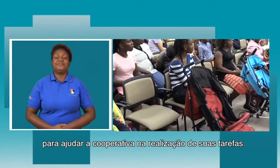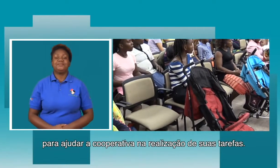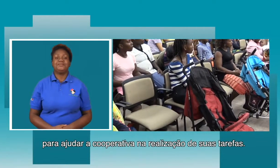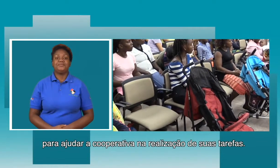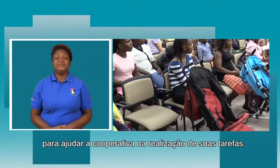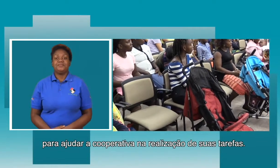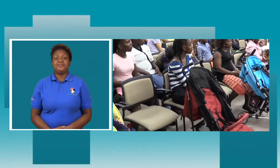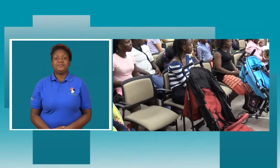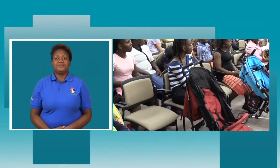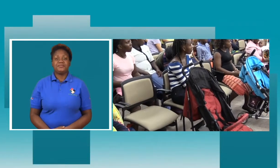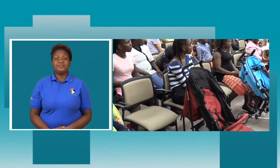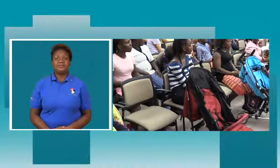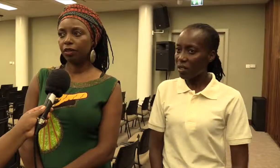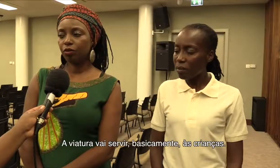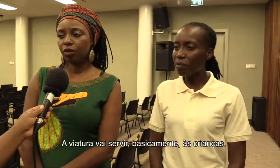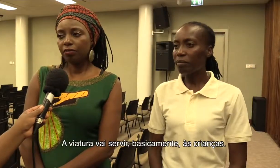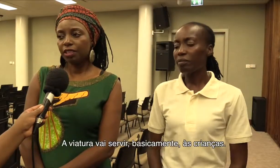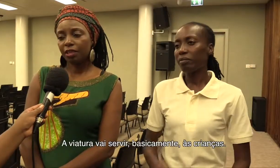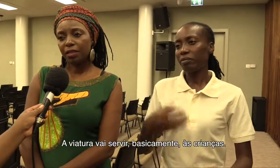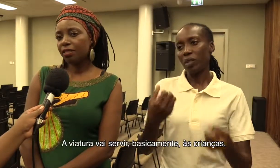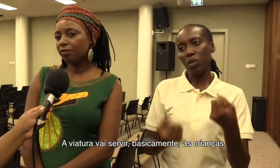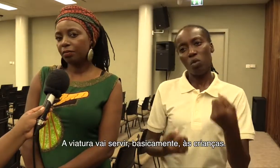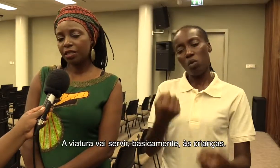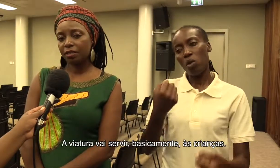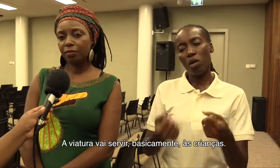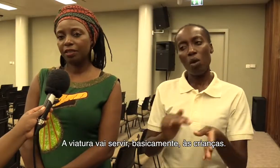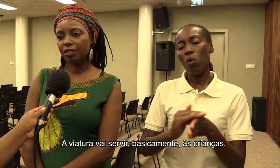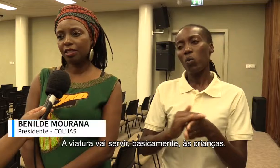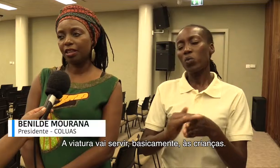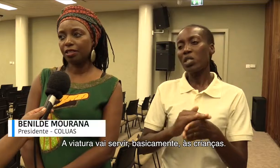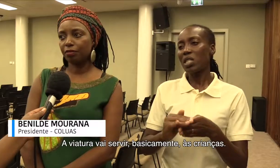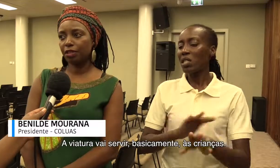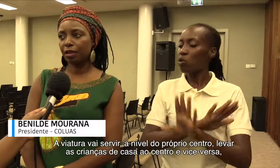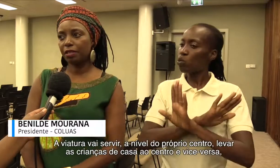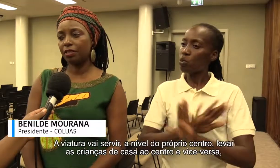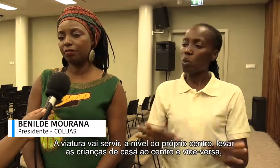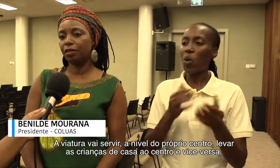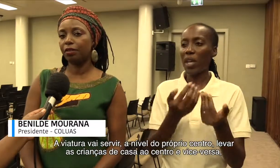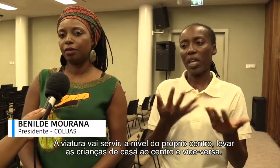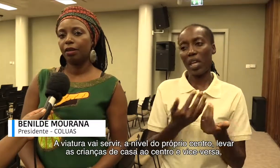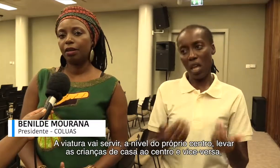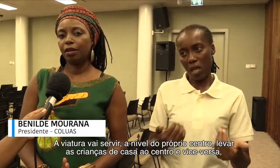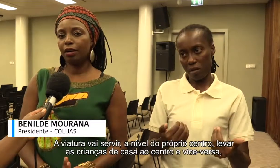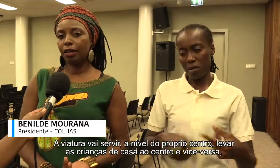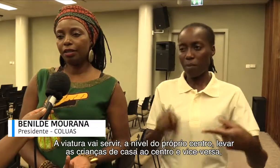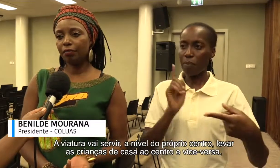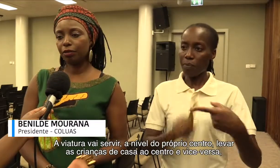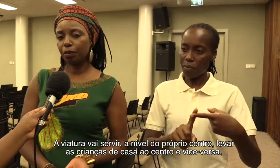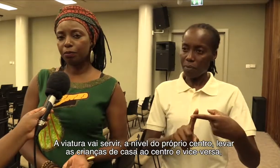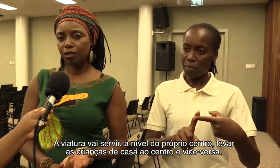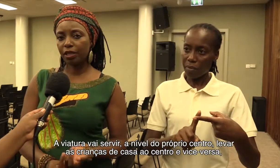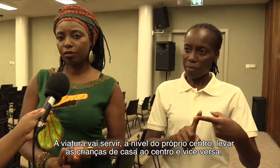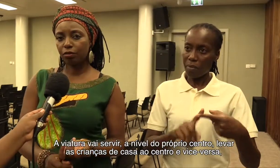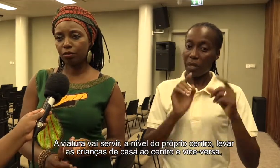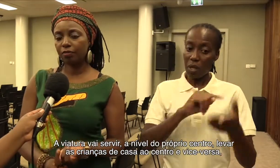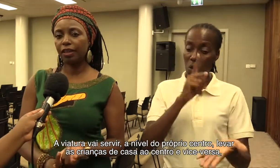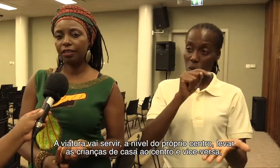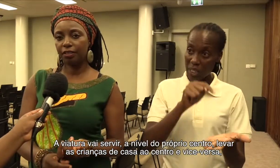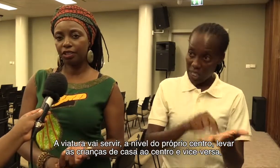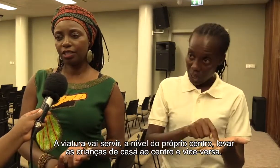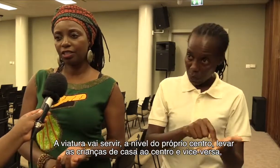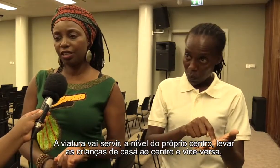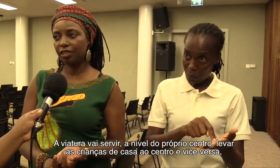realização de suas tarefas. A viatura vai estar para servir basicamente às crianças, vai estar para servir a nível do próprio centro,